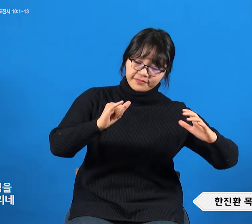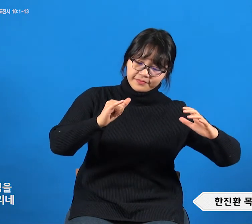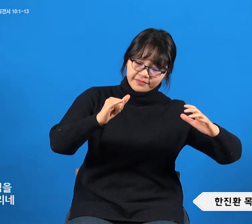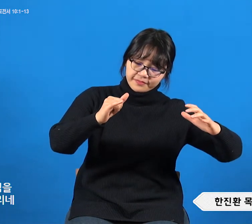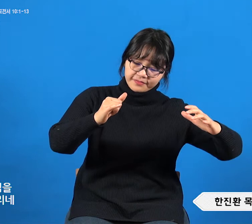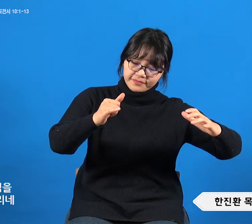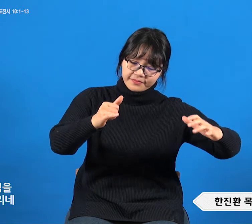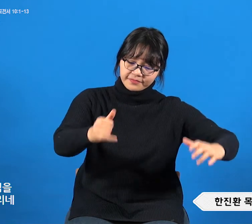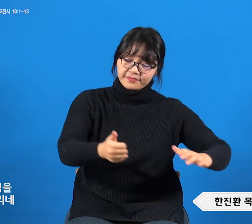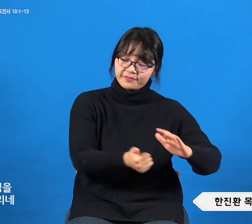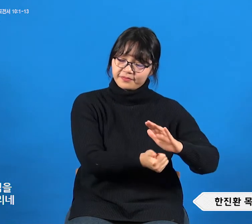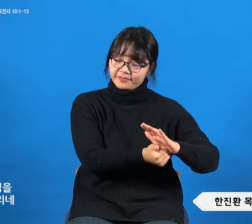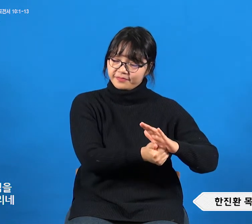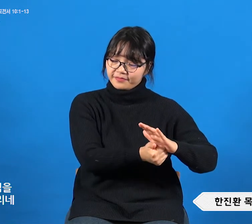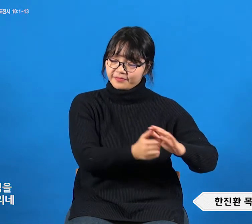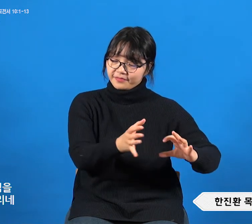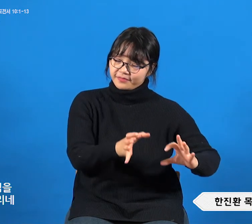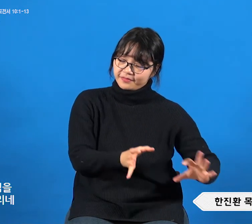세상에